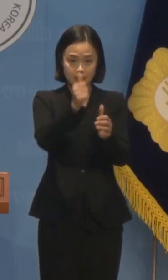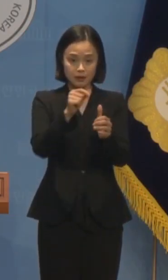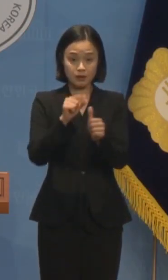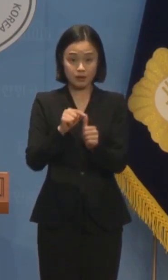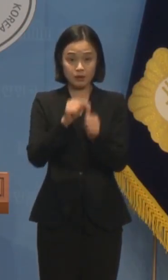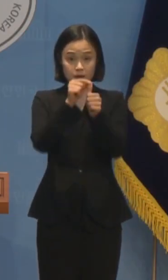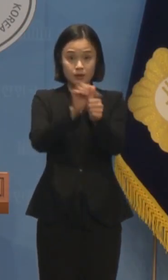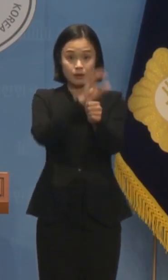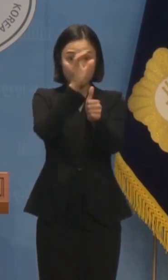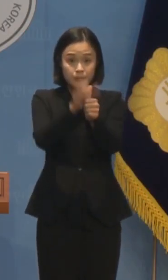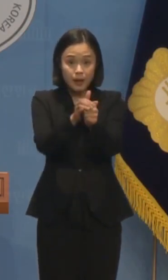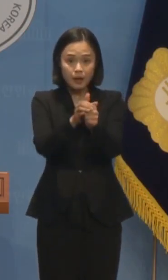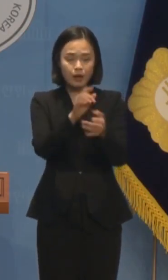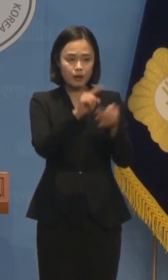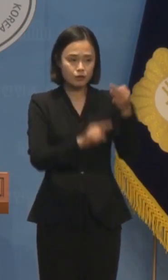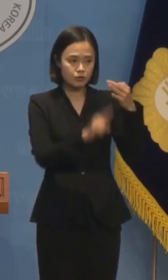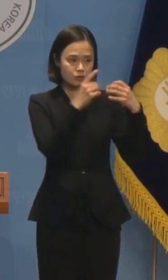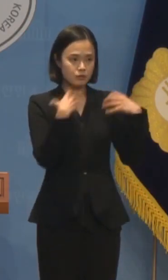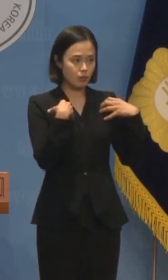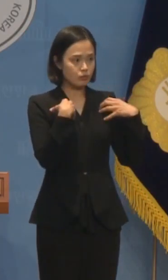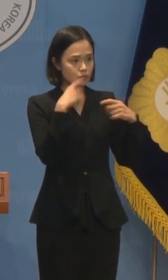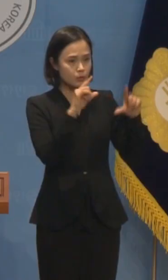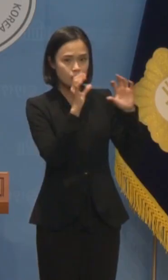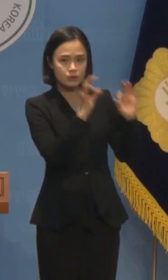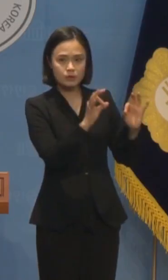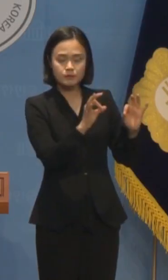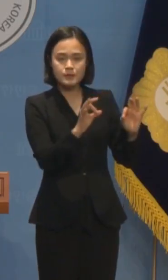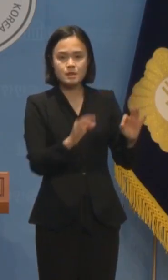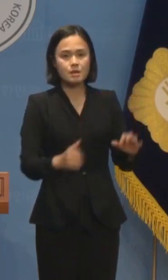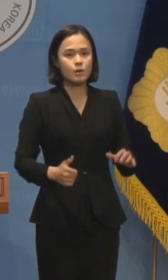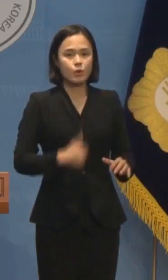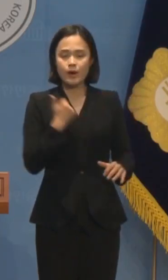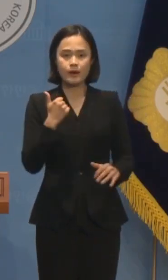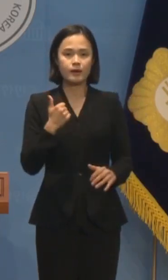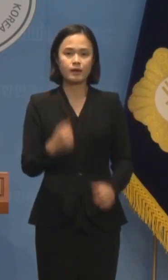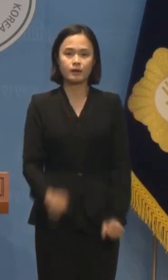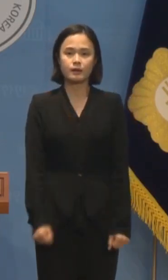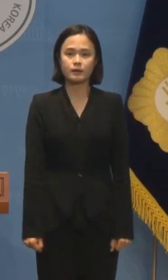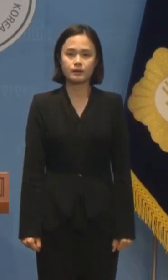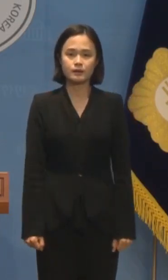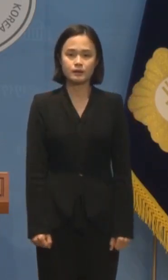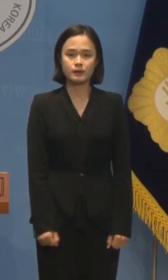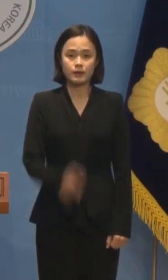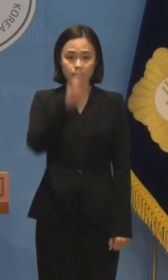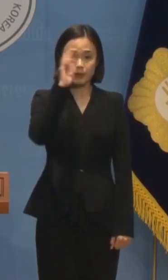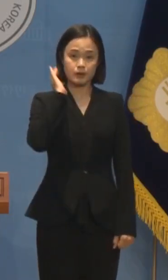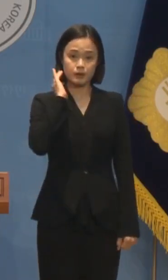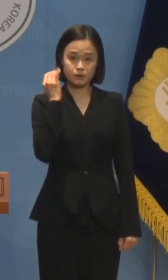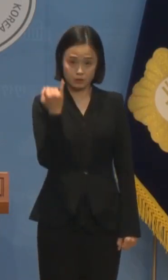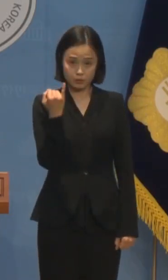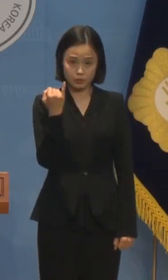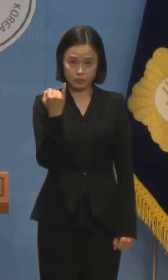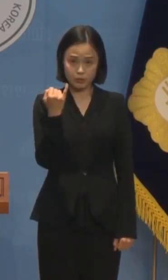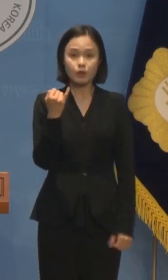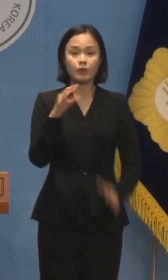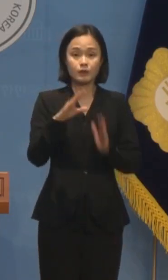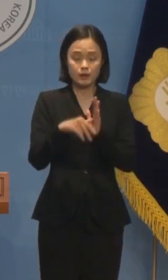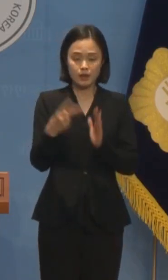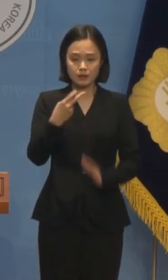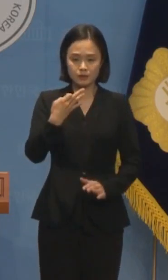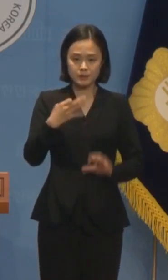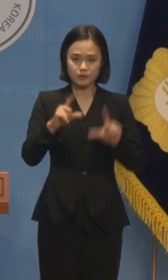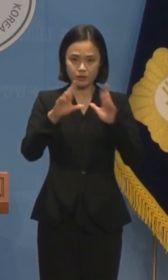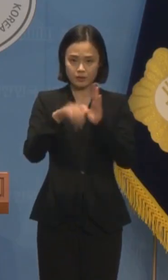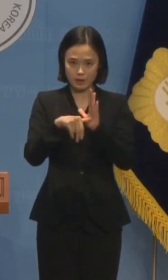참담하고 분노만 침입니다. 박근혜 정부 시절인 2014년 설립된 NST는 보수,